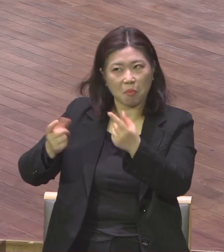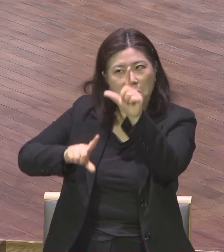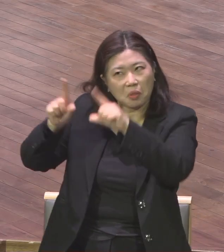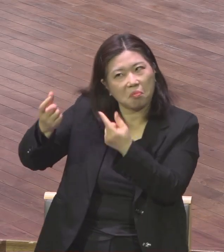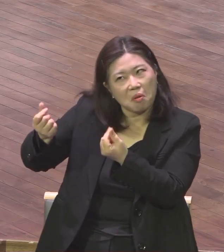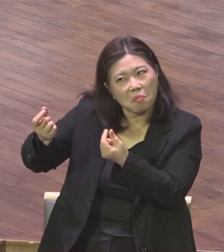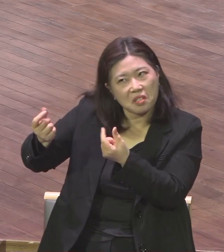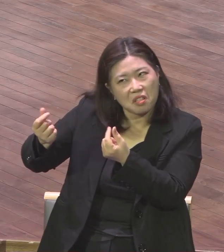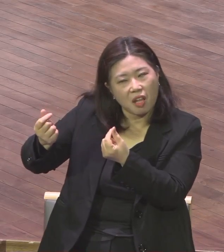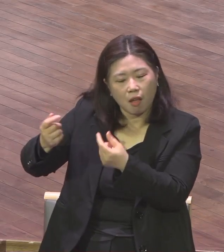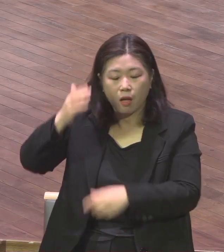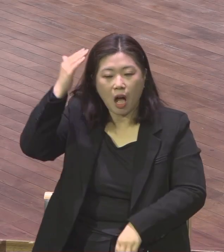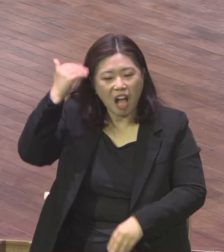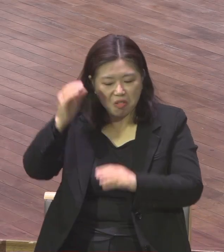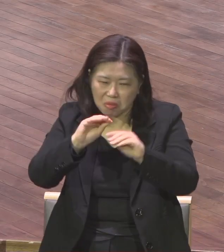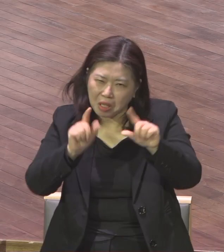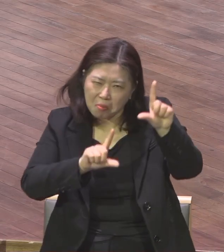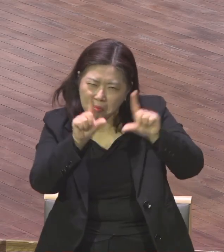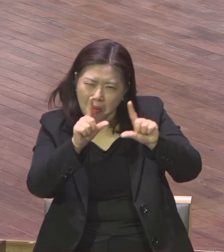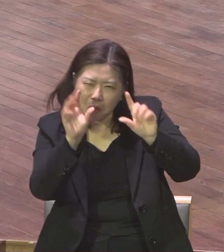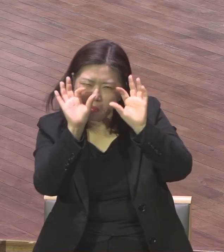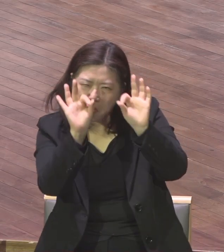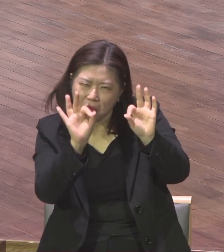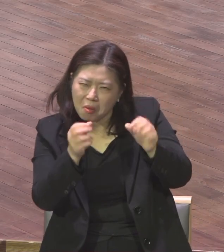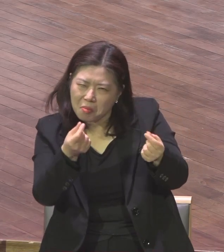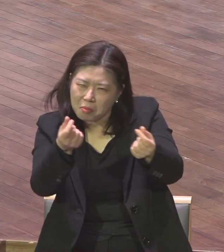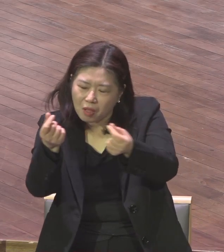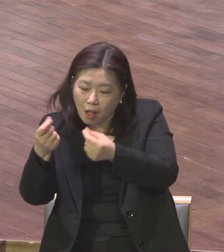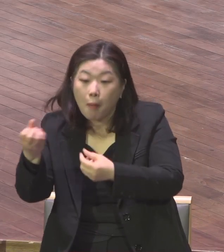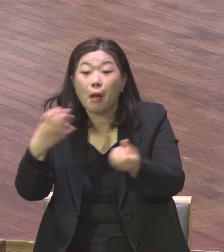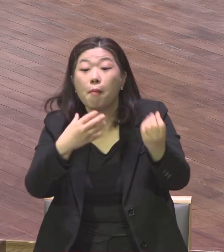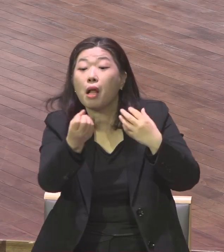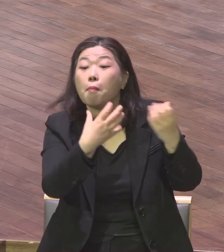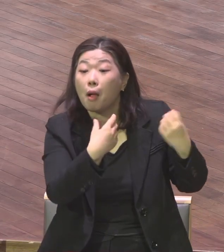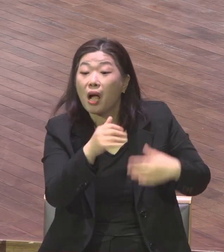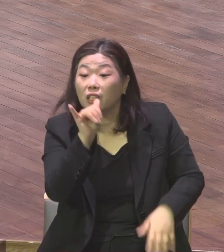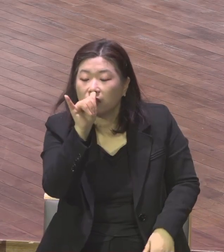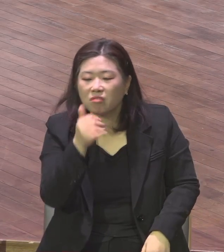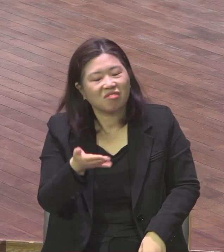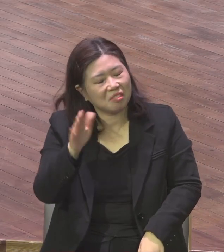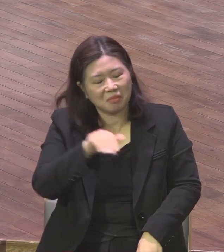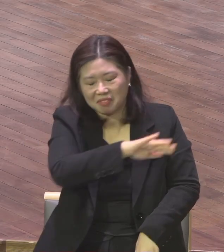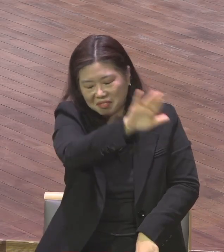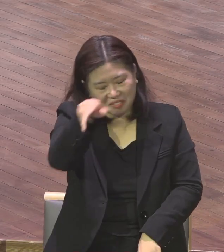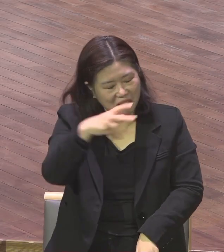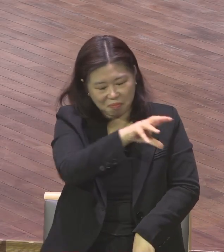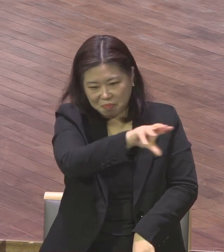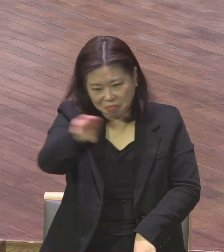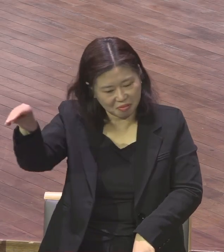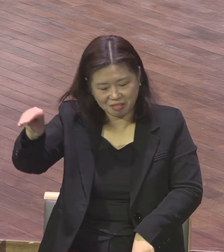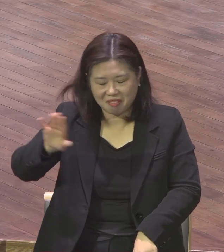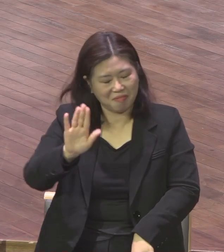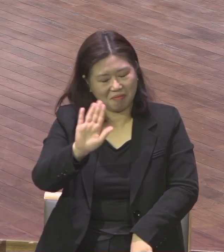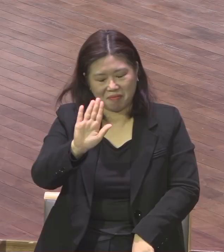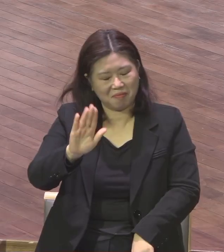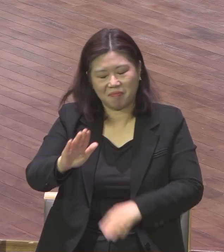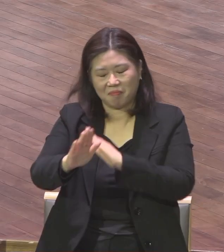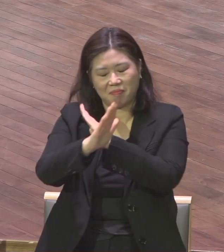합니다. 그러나 우리나라의 모습은 기도하는 모습입니다.